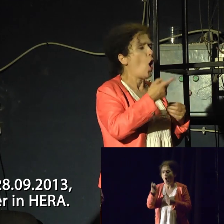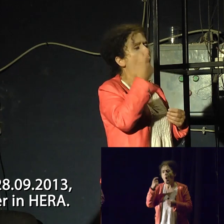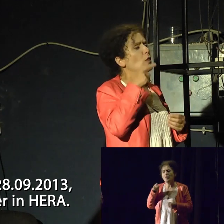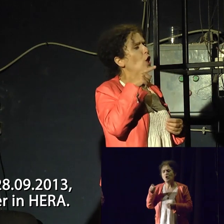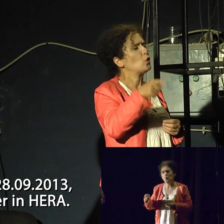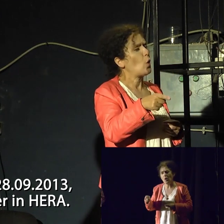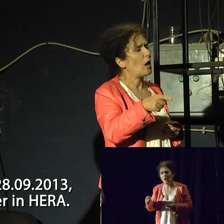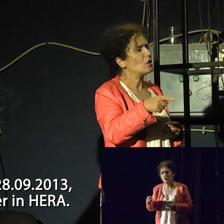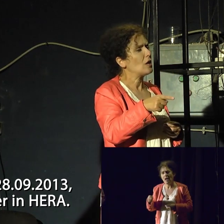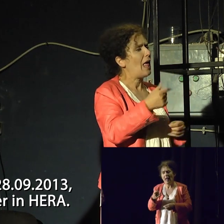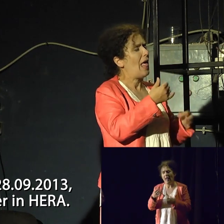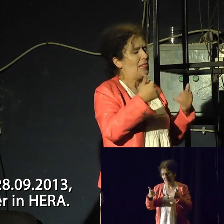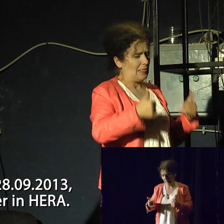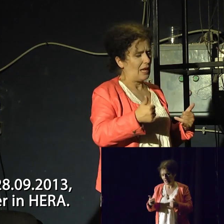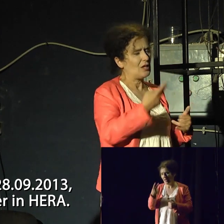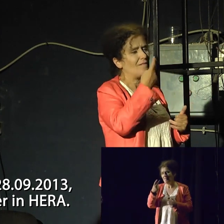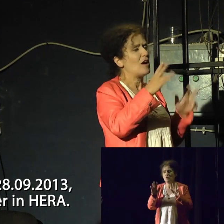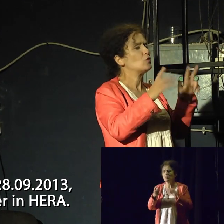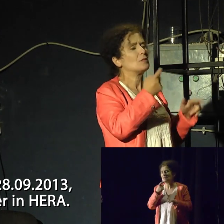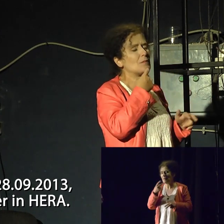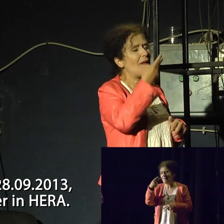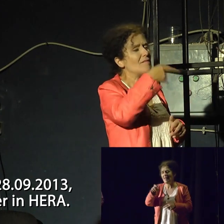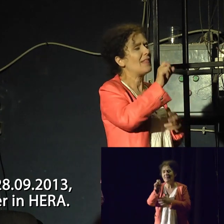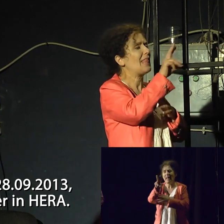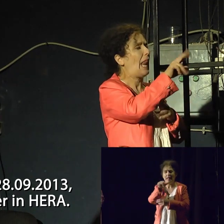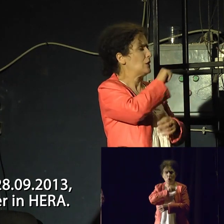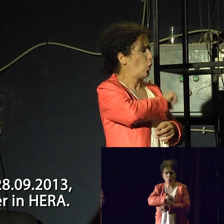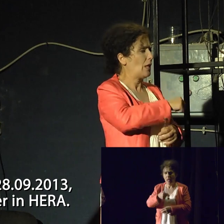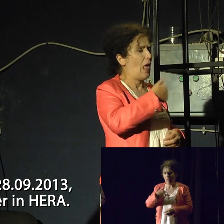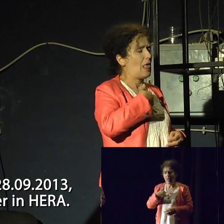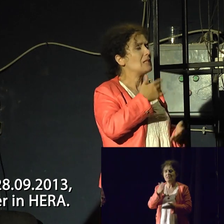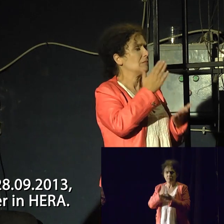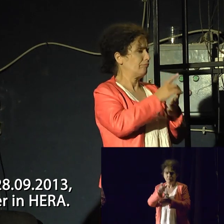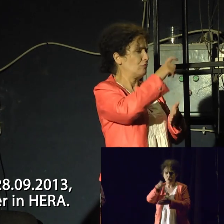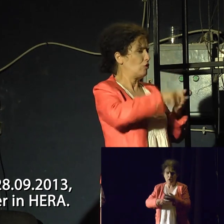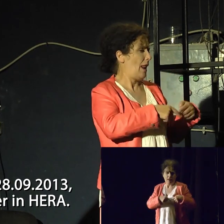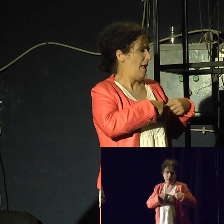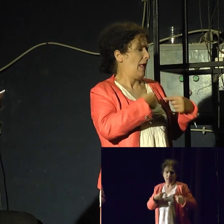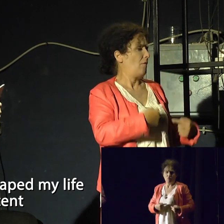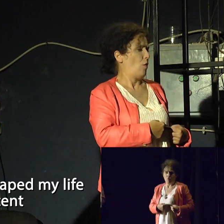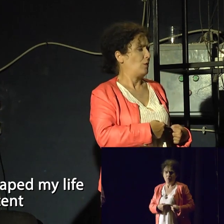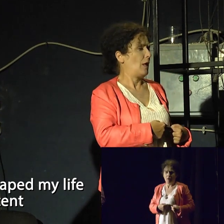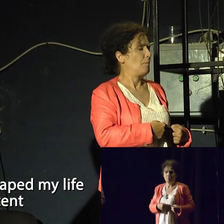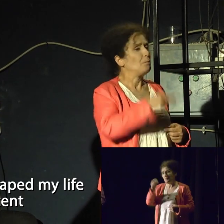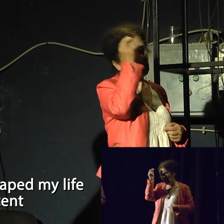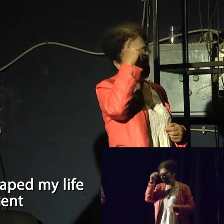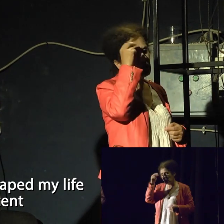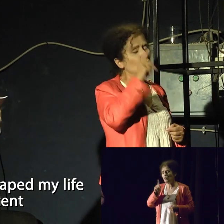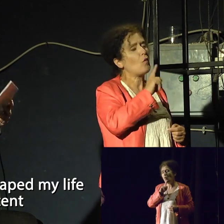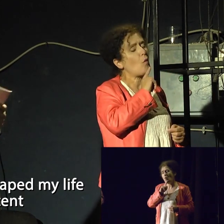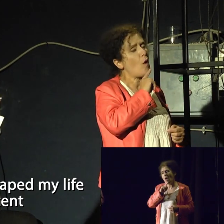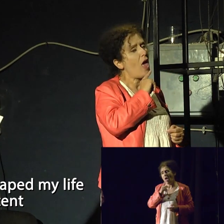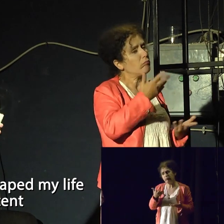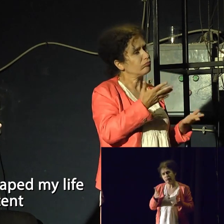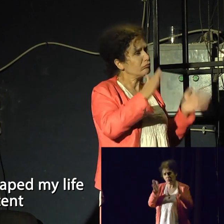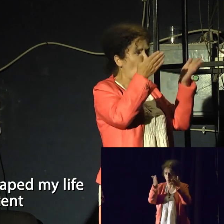ден, денешен ден, 28 септември 2013 година, јас станав волонтер во Хера. Искуство кое што и такако